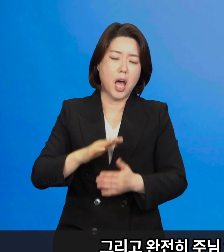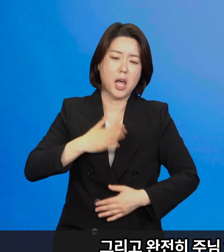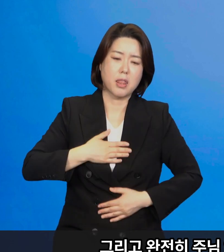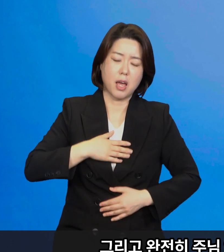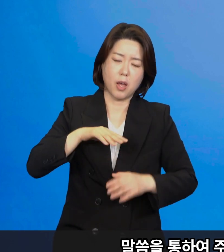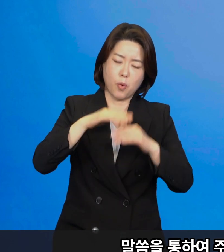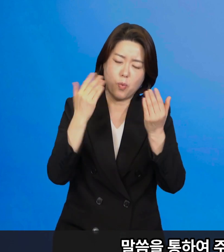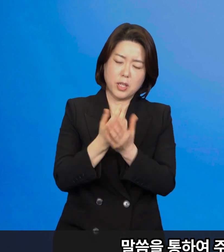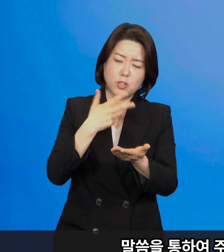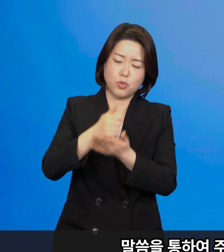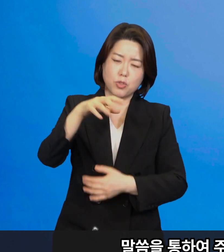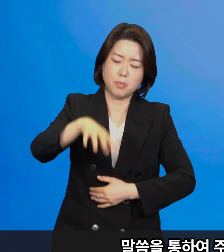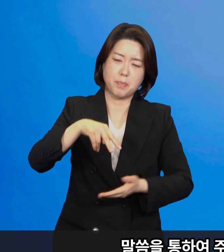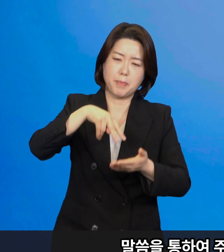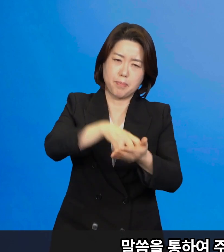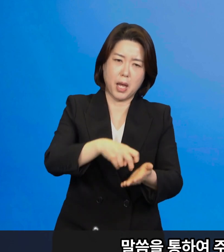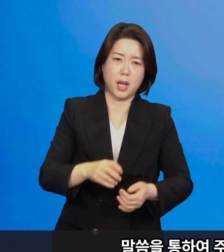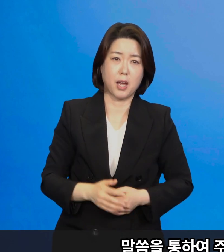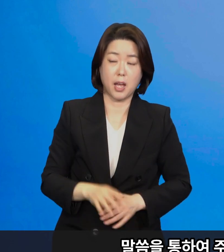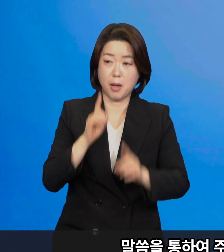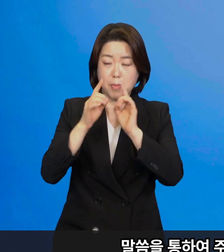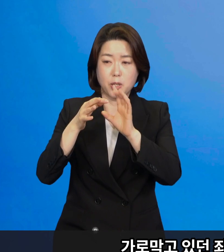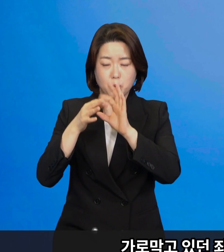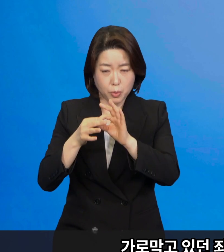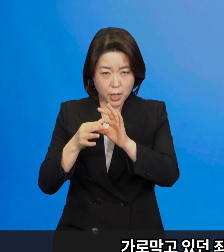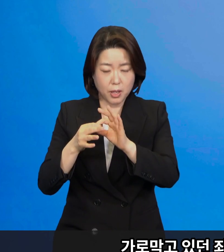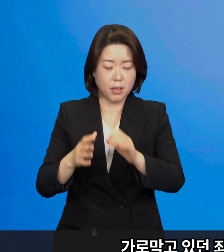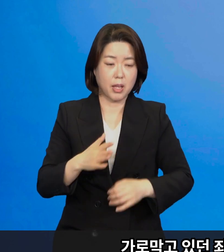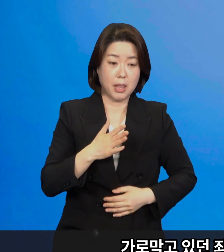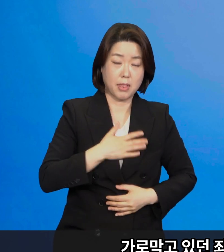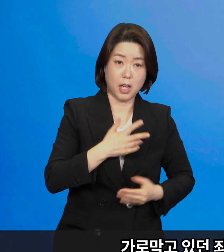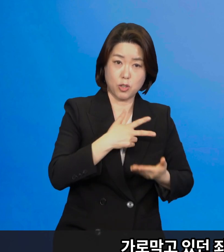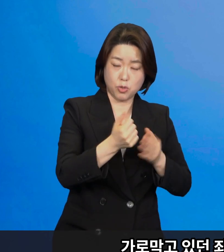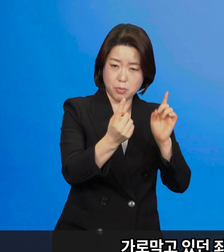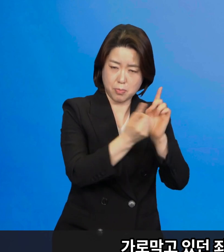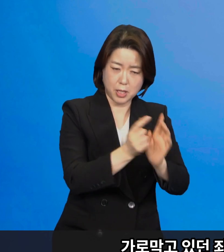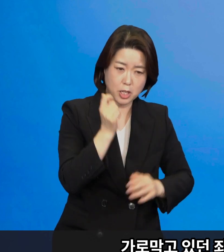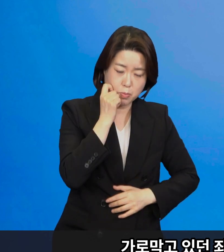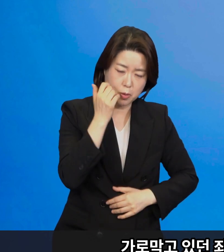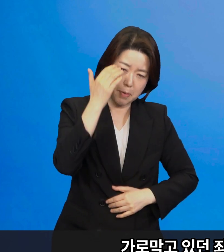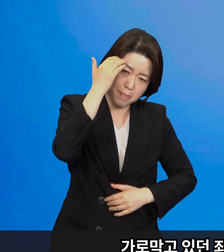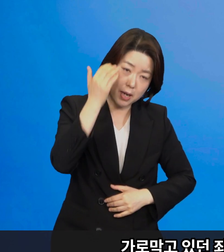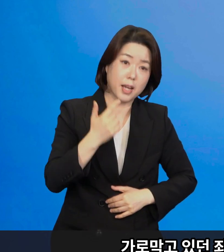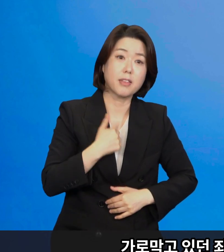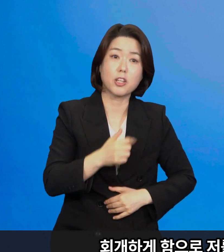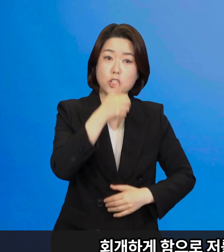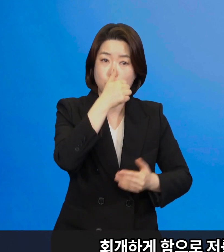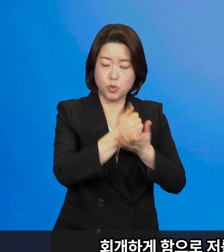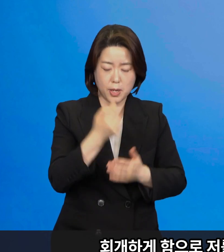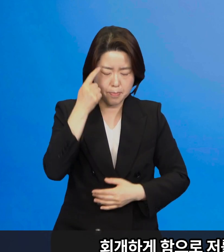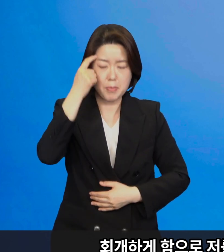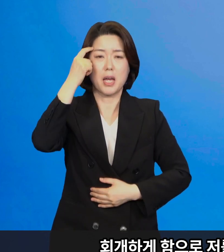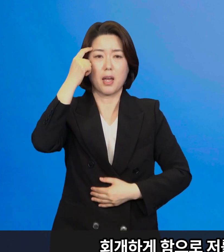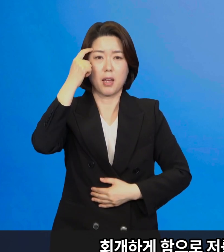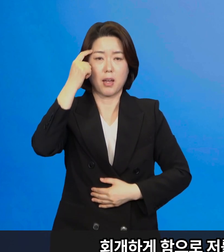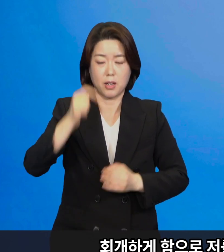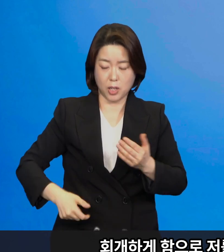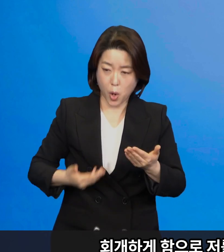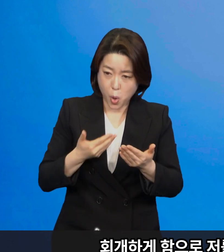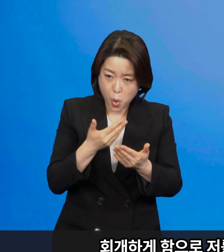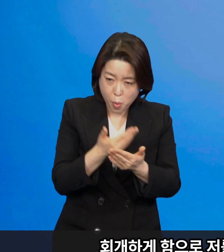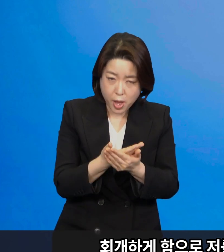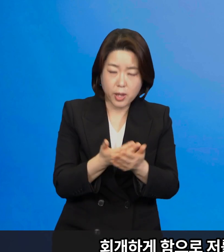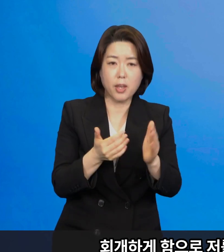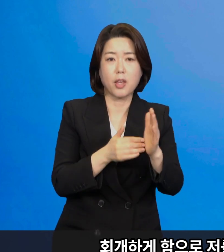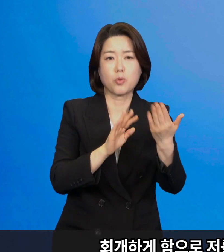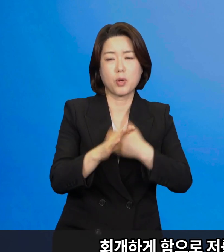고꾸라졌습니다. 말씀을 통하여 주님을 만나지 못하게 가로막고 있던 죄를 깨닫게 하셨으며 회개하게 함으로 저를